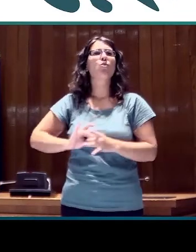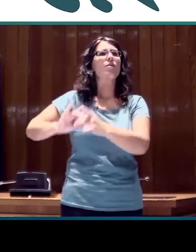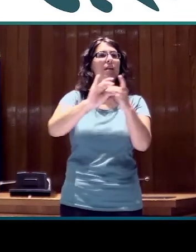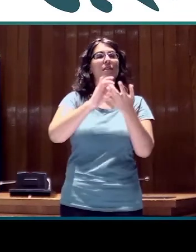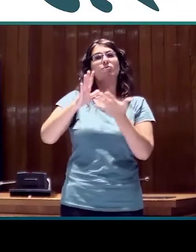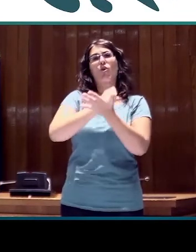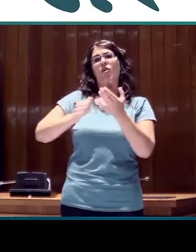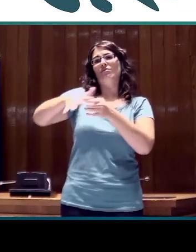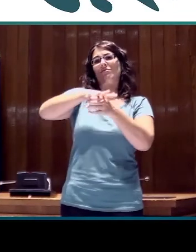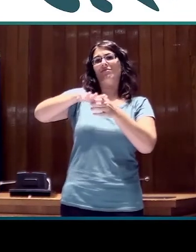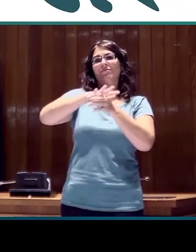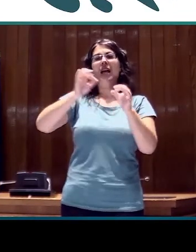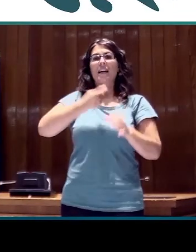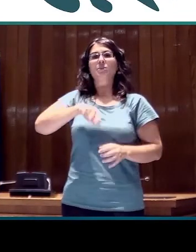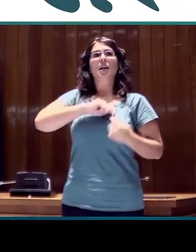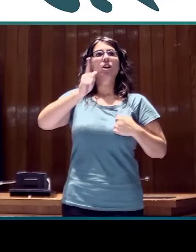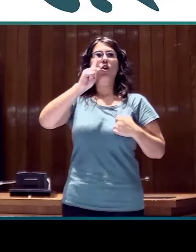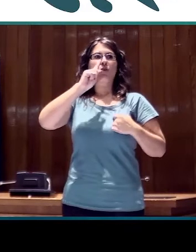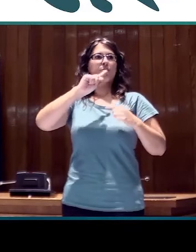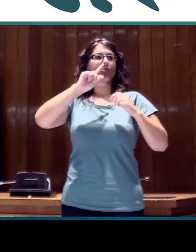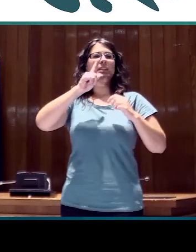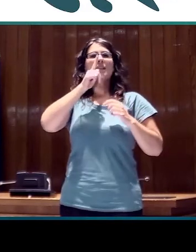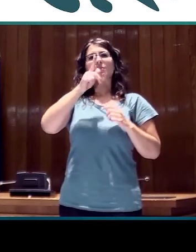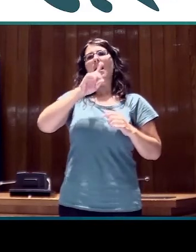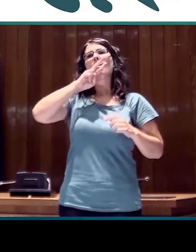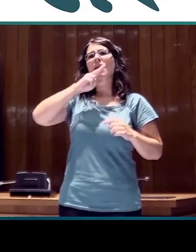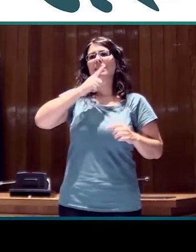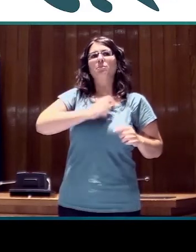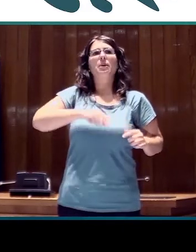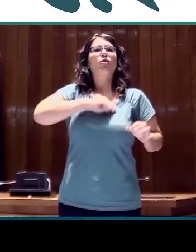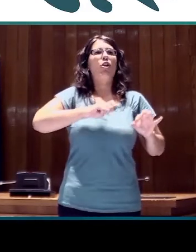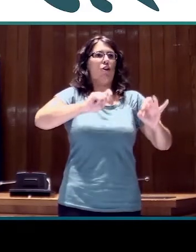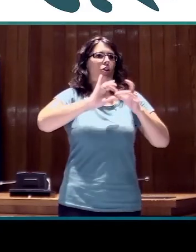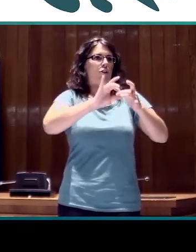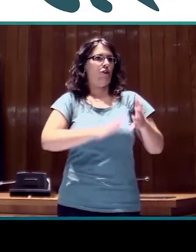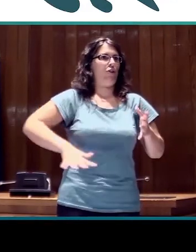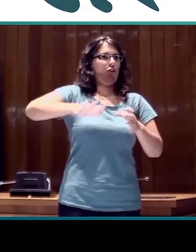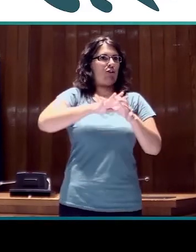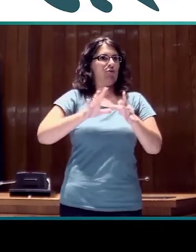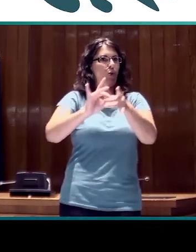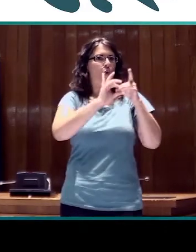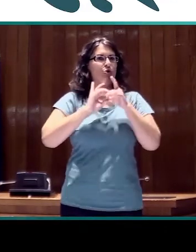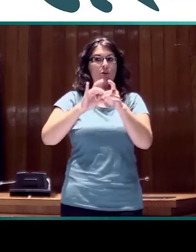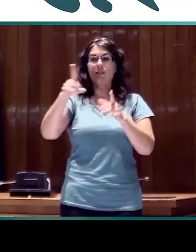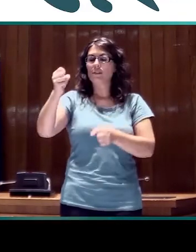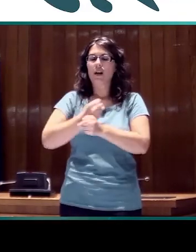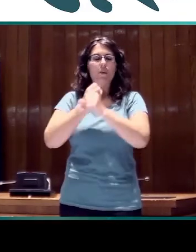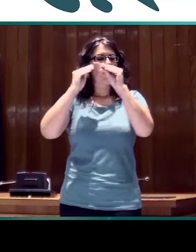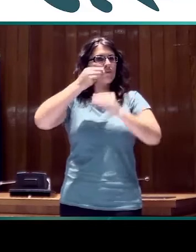y donde ha tenido y están haciendo una importante y se llama labor para que nuestra lengua la lengua de signos